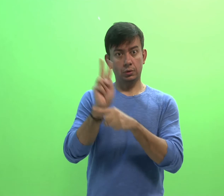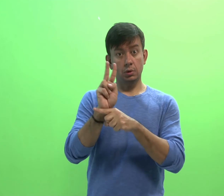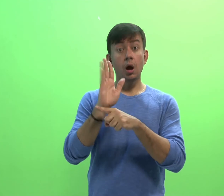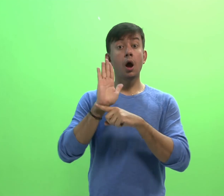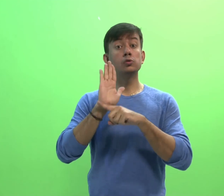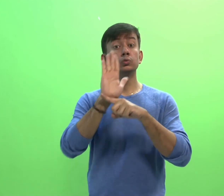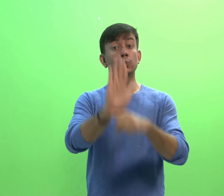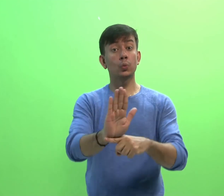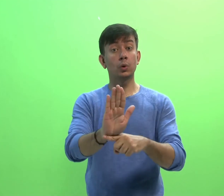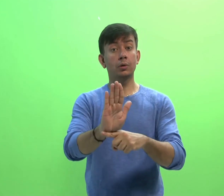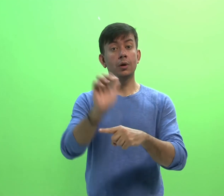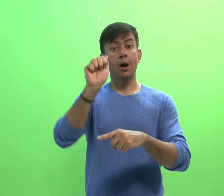ajudar,